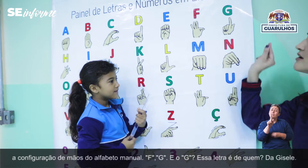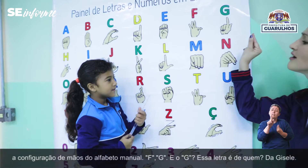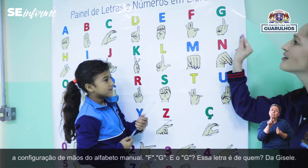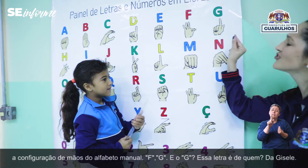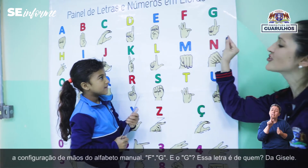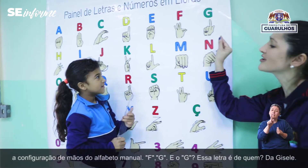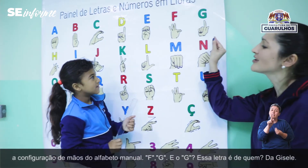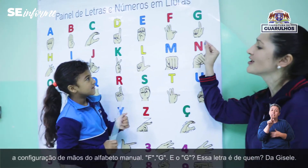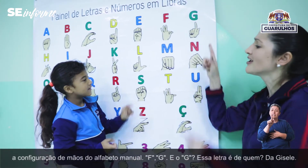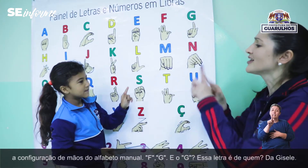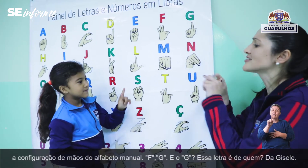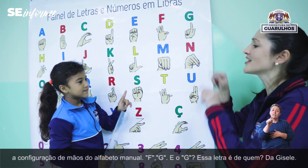G.